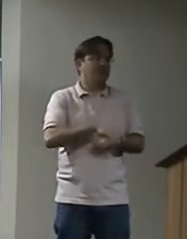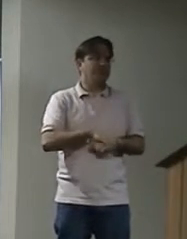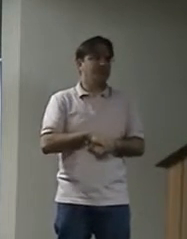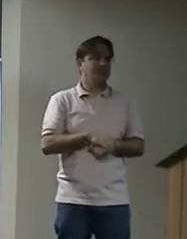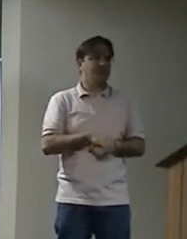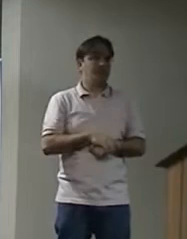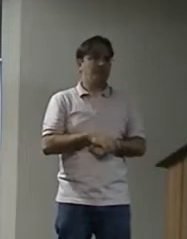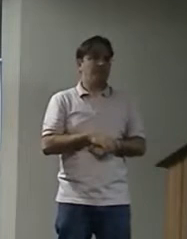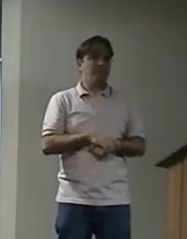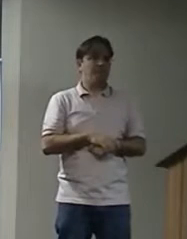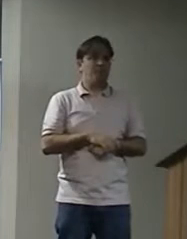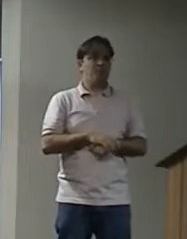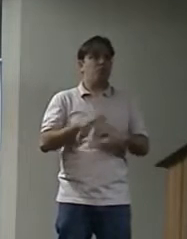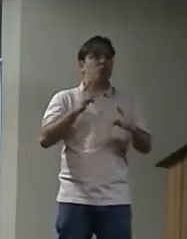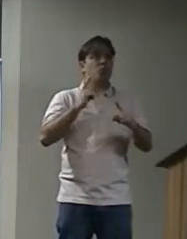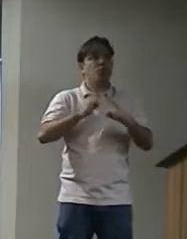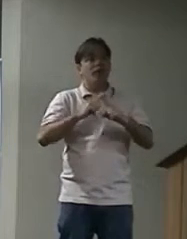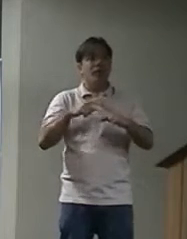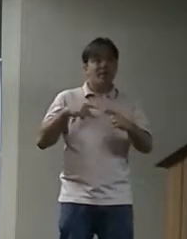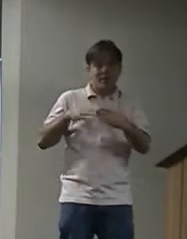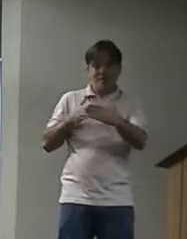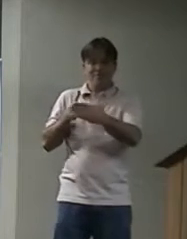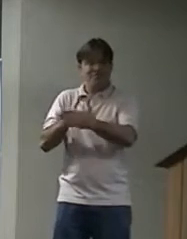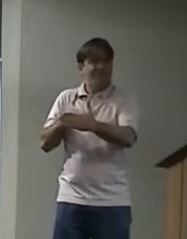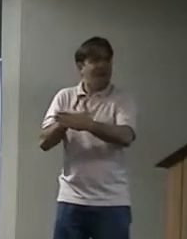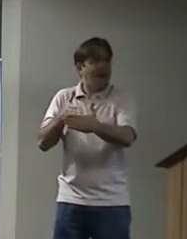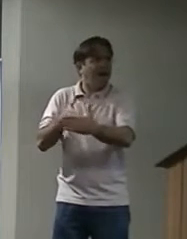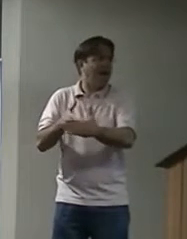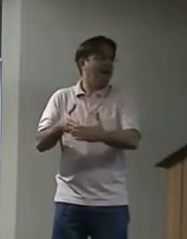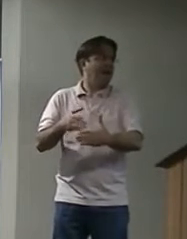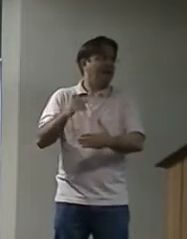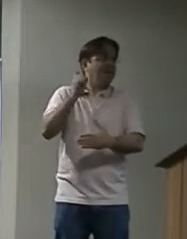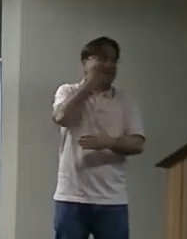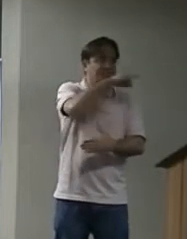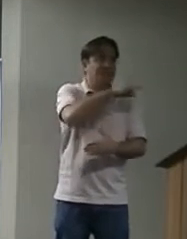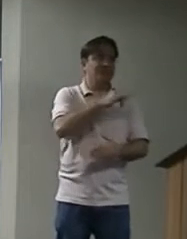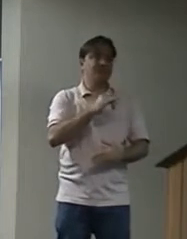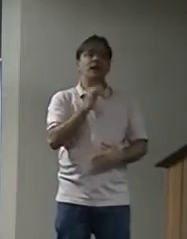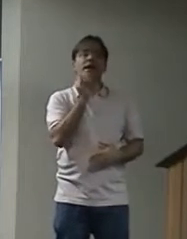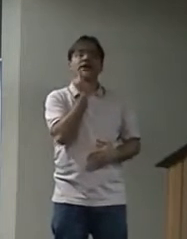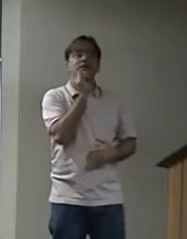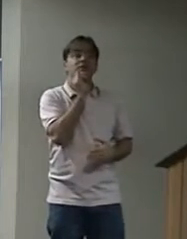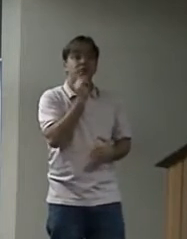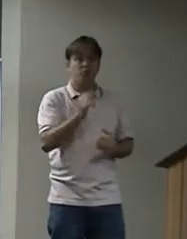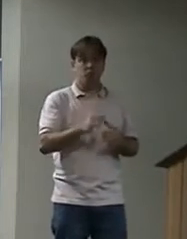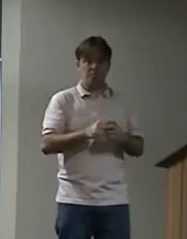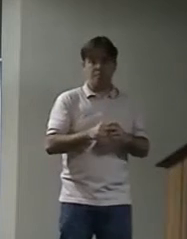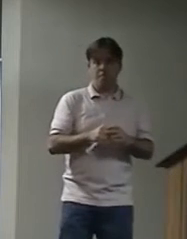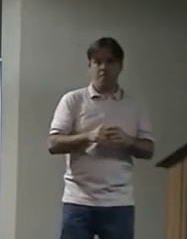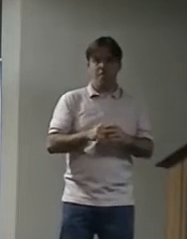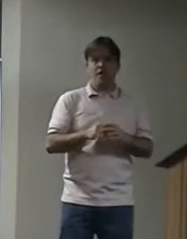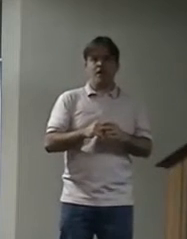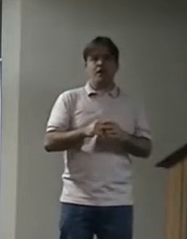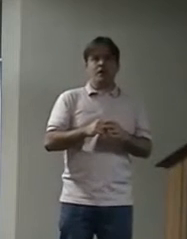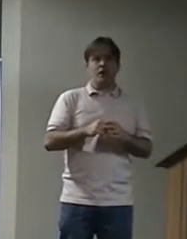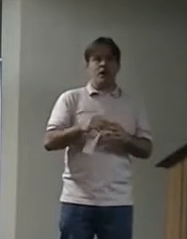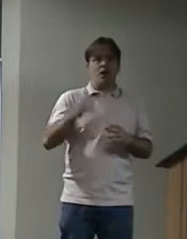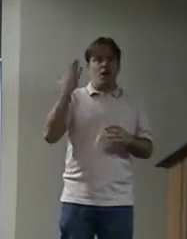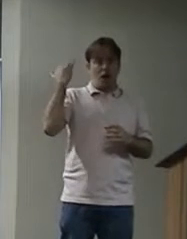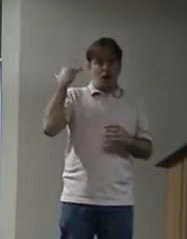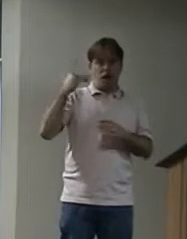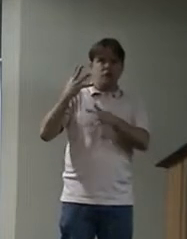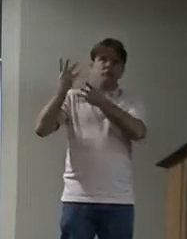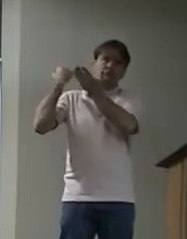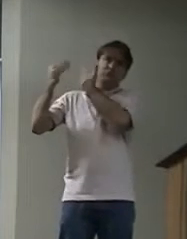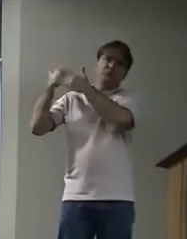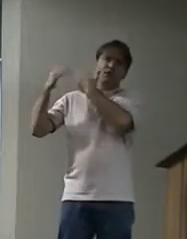ainda existia uma barreira muito grande quando nós frequentávamos o consultório de fonoaudiologia, que eu levava a Habib, o